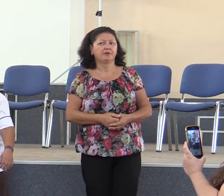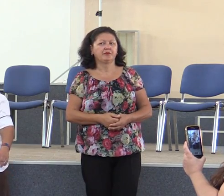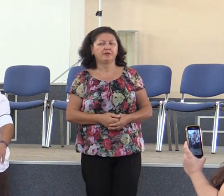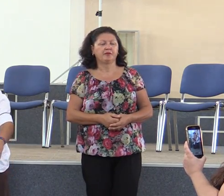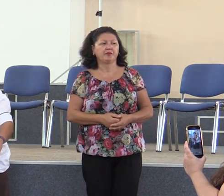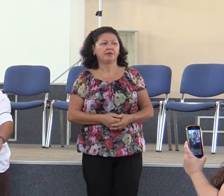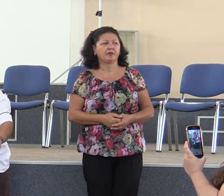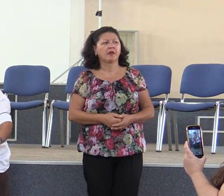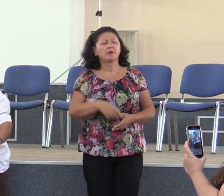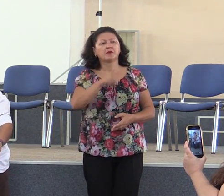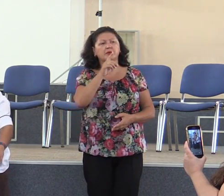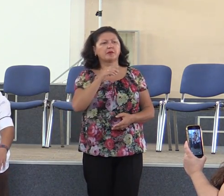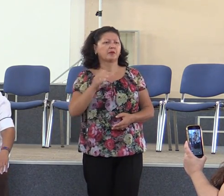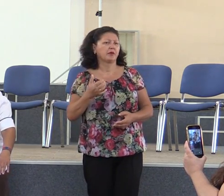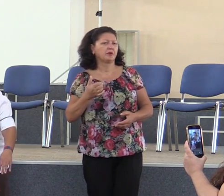Pentru că are titlu